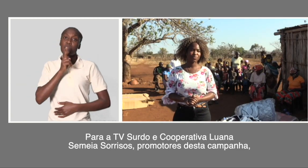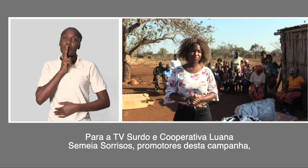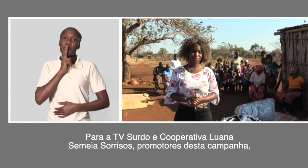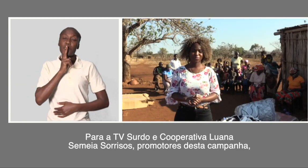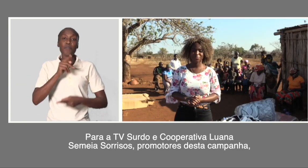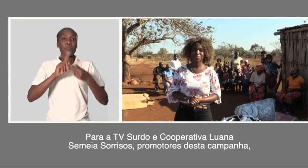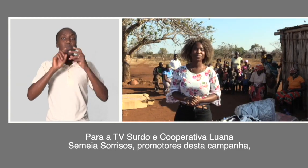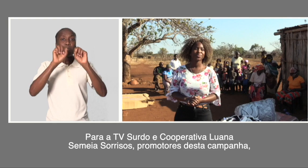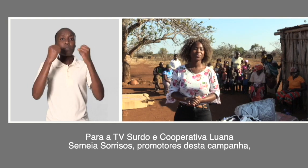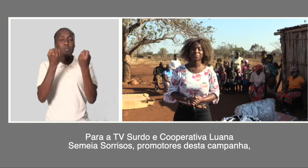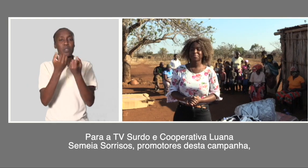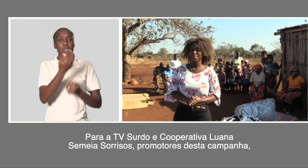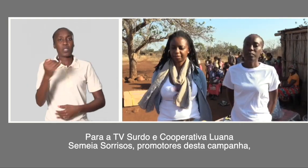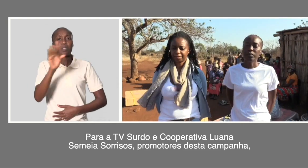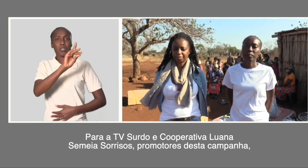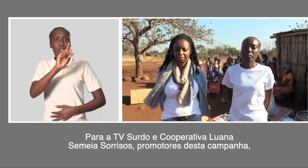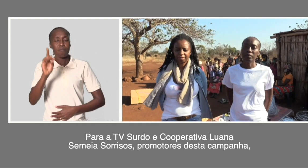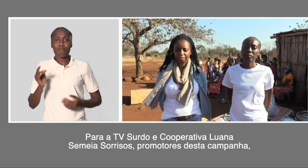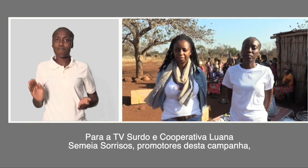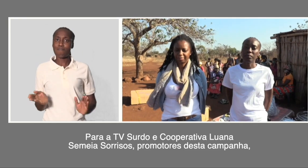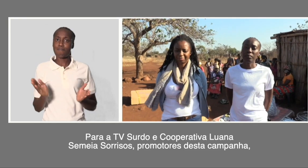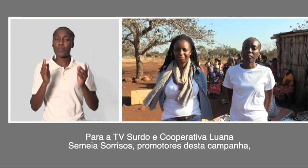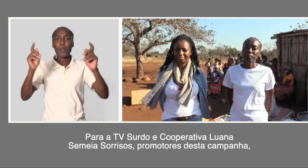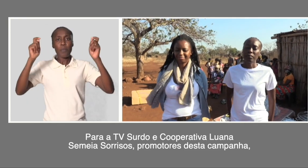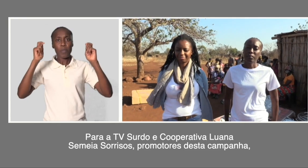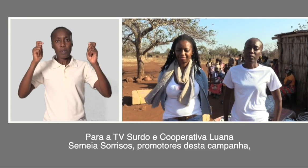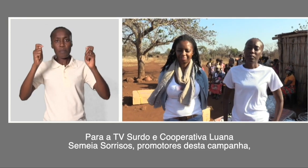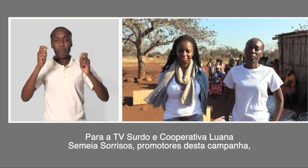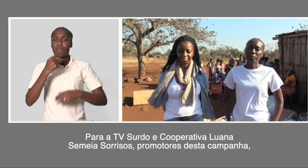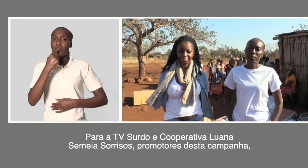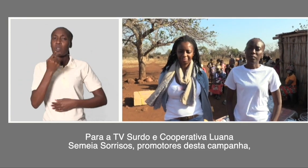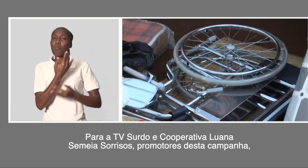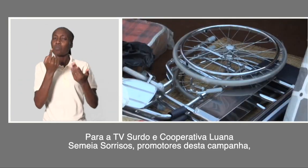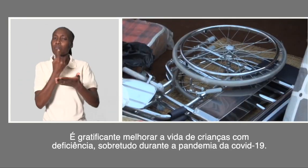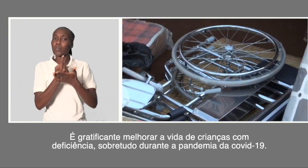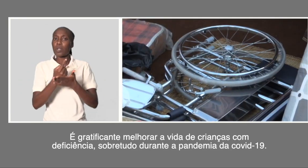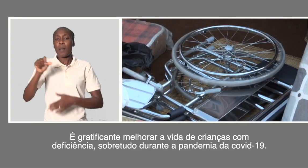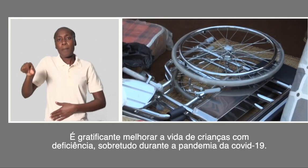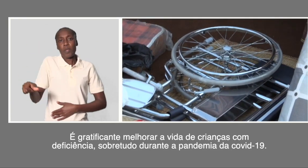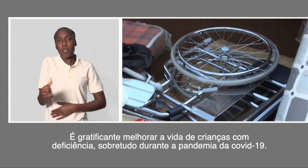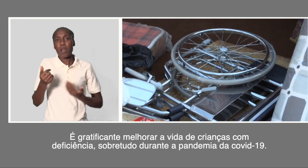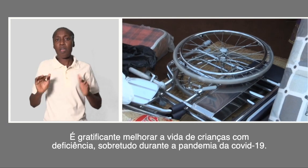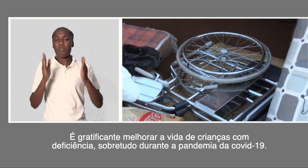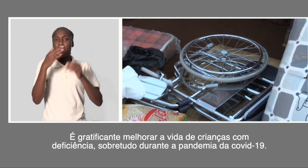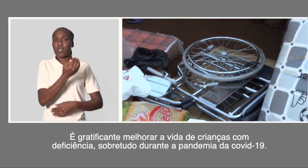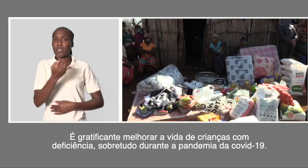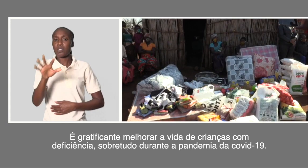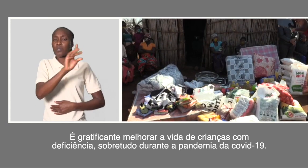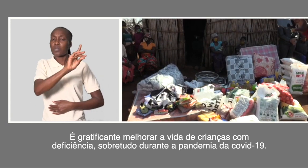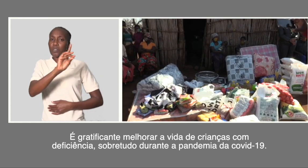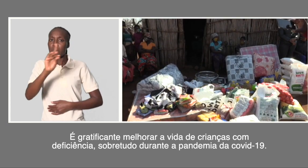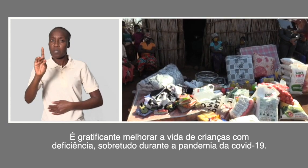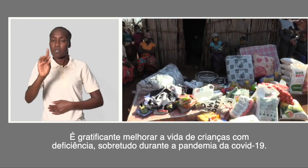cooperativa Luana Semeia Sorrisos, promotores desta campanha, é gratificante melhorar a vida de crianças com